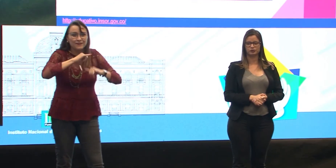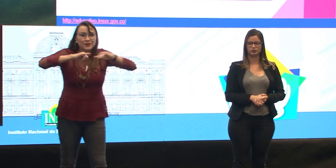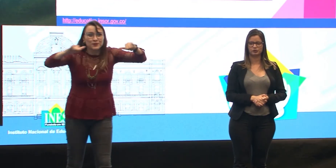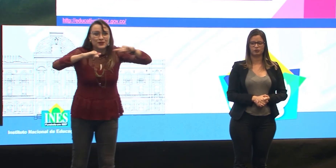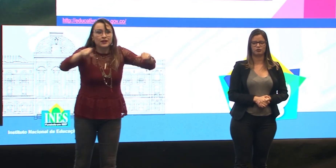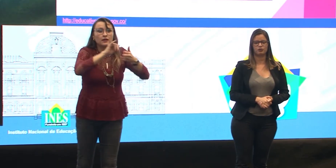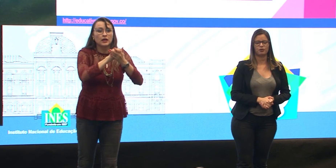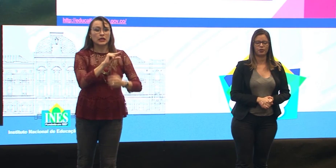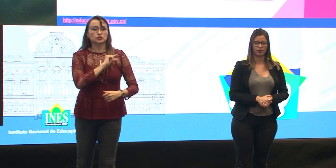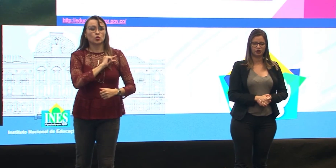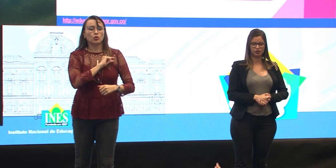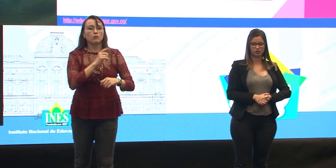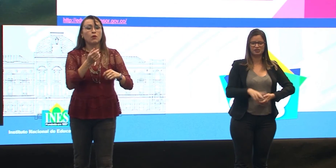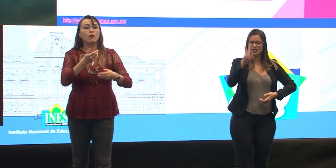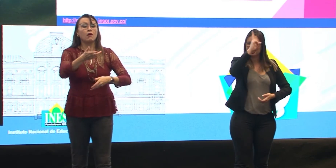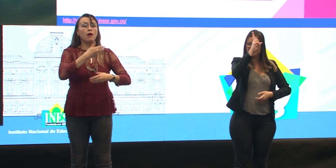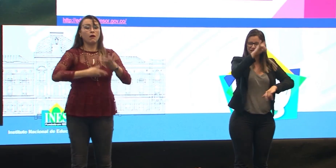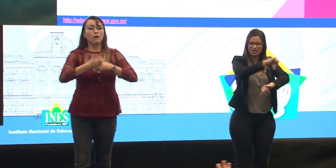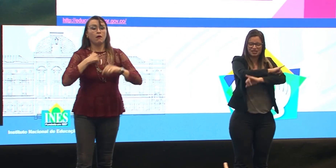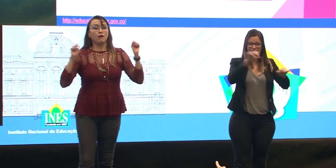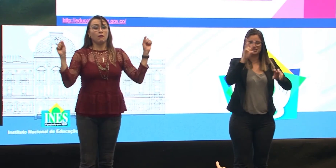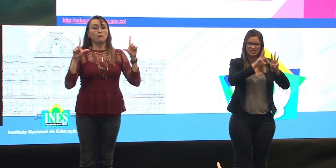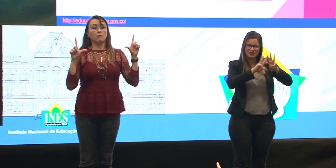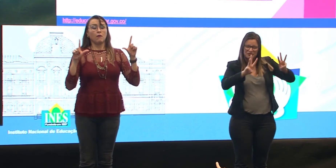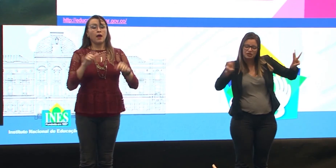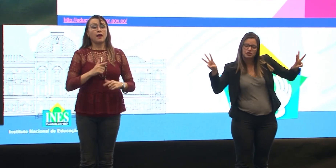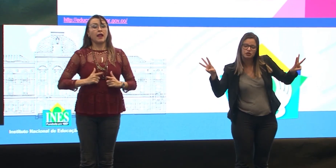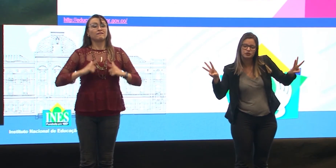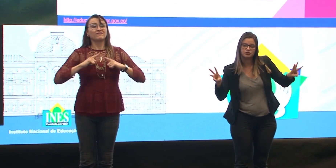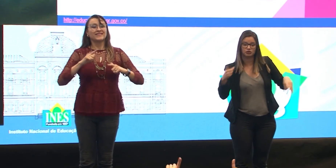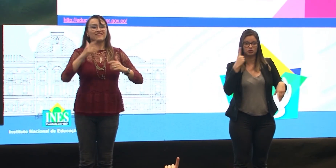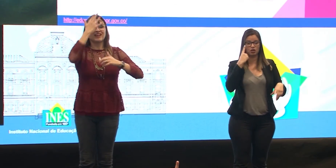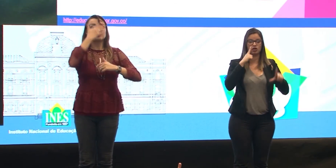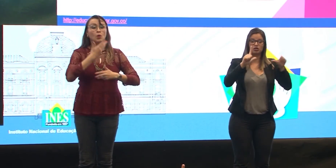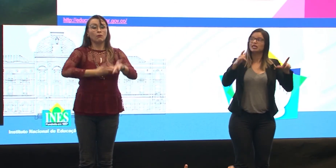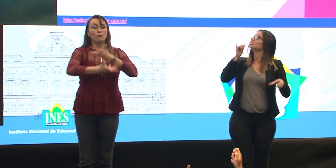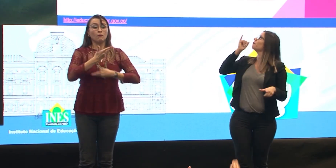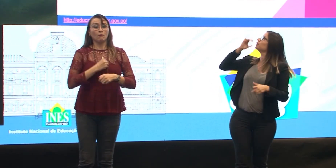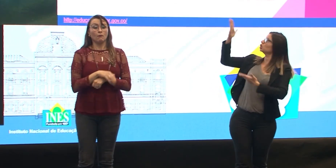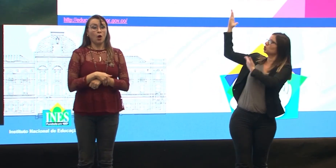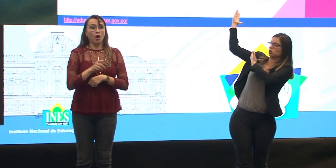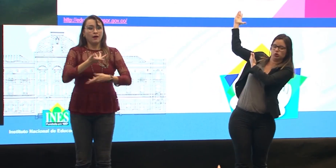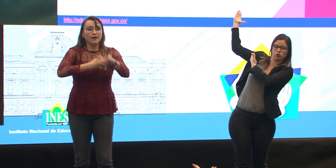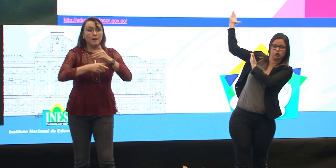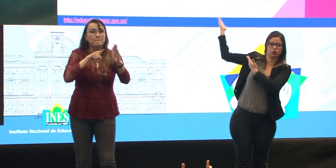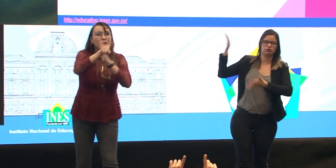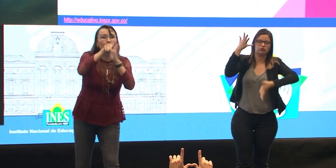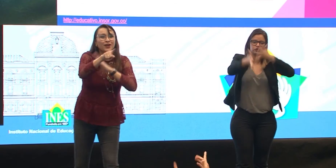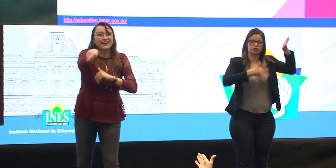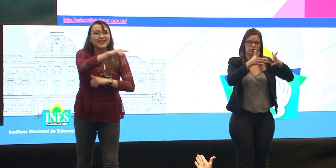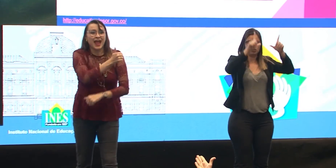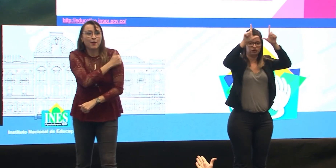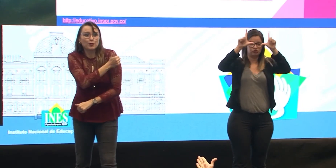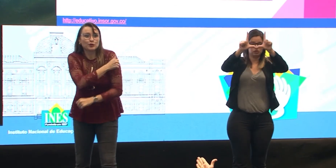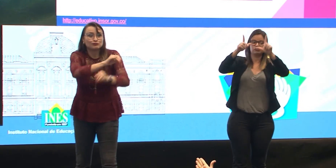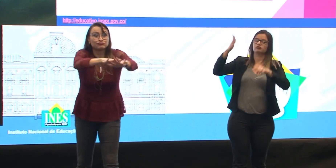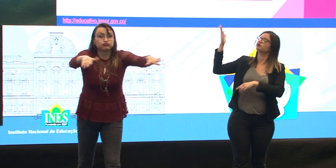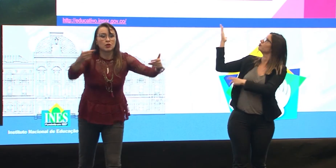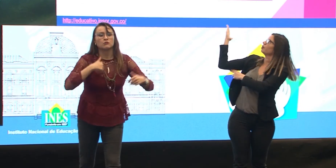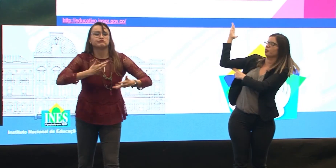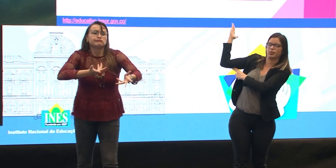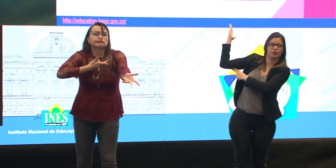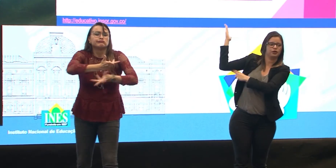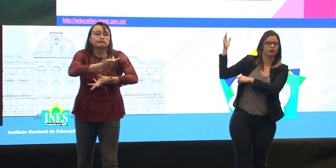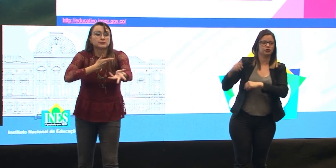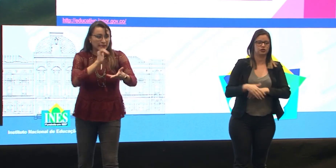Volta um pouquinho. Lembra que eu tinha falado a respeito do Instituto, que é um pouco semelhante ao surdo, ao INES, e que